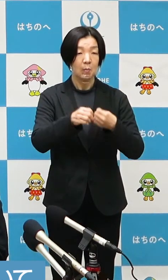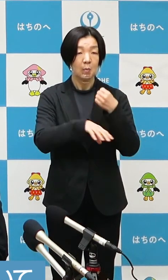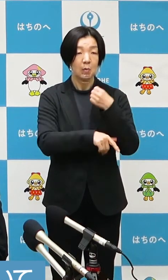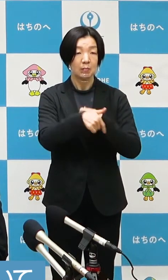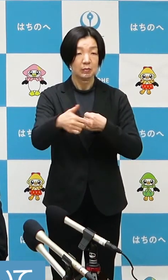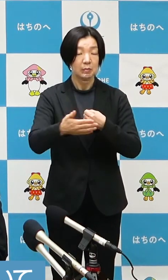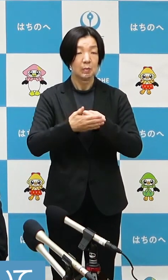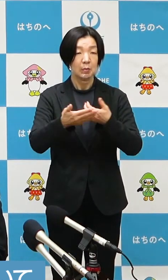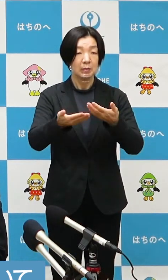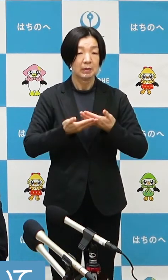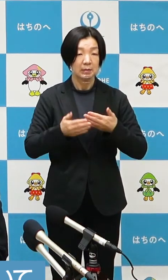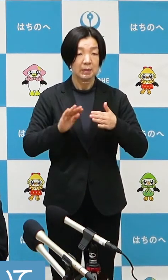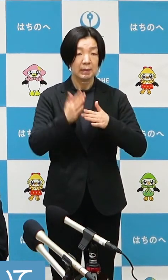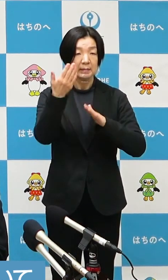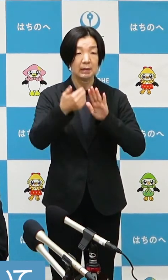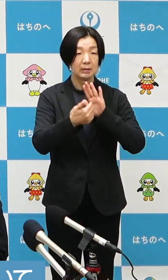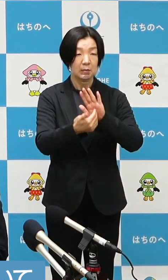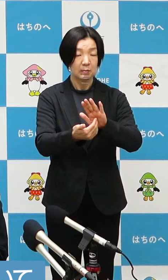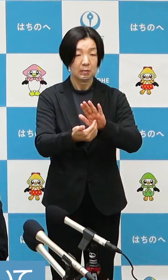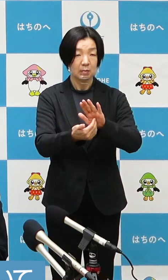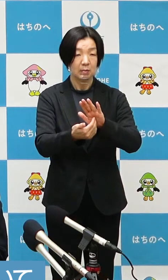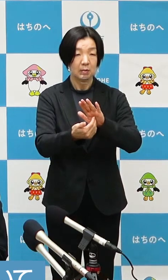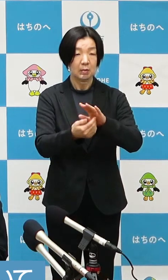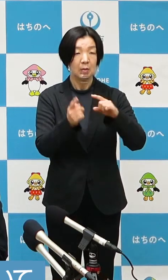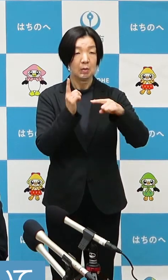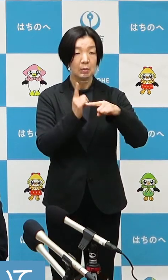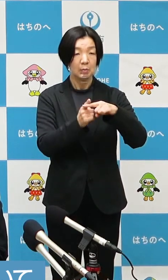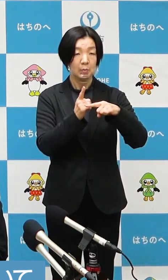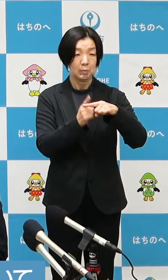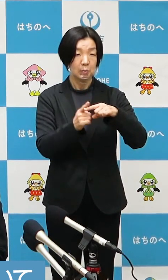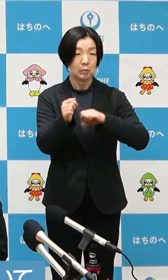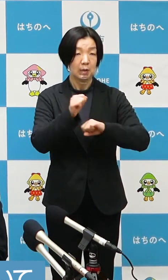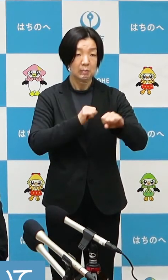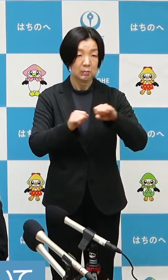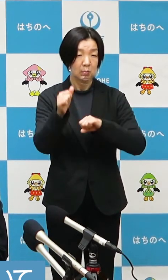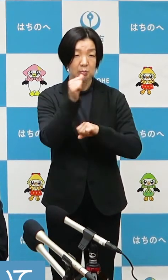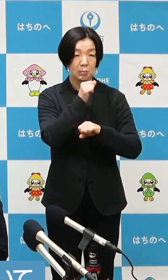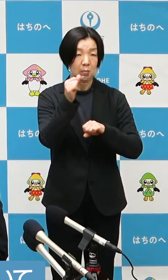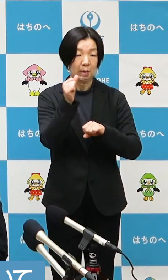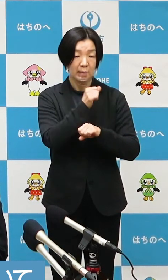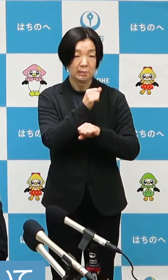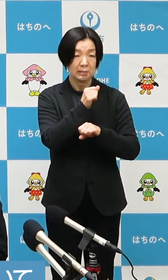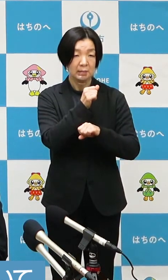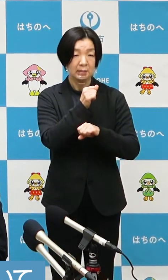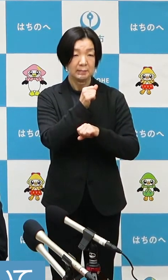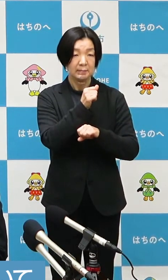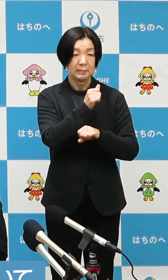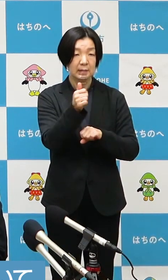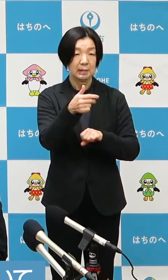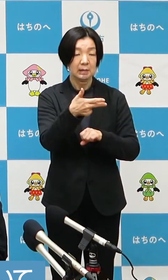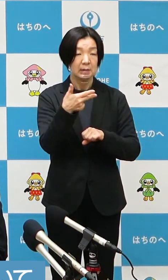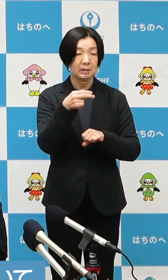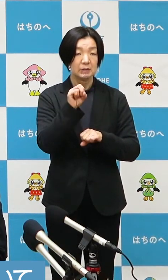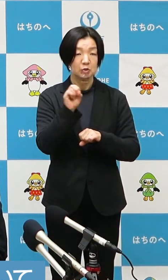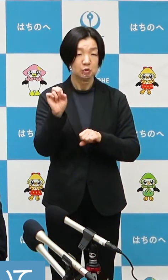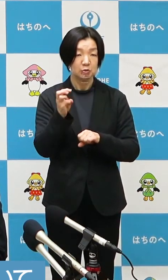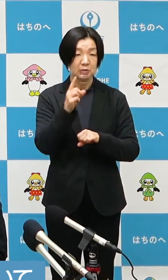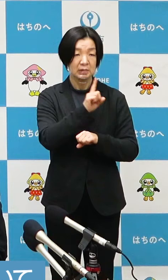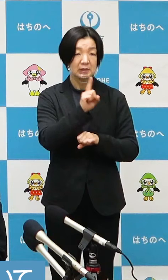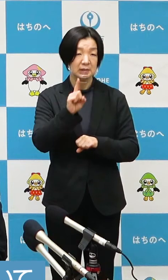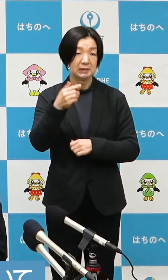て火災予防や救急活動を紹介する防災戦士ダッシュ